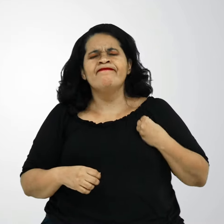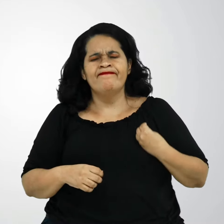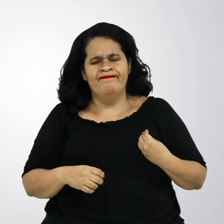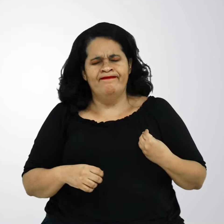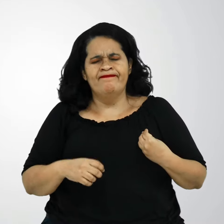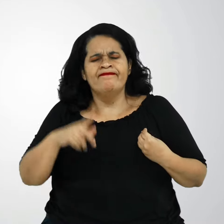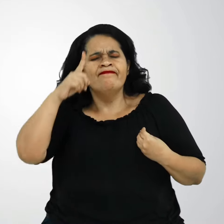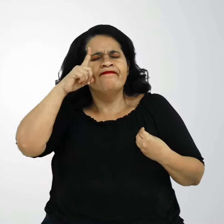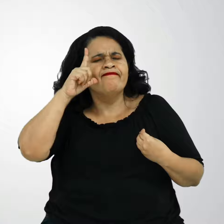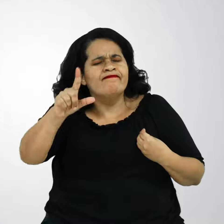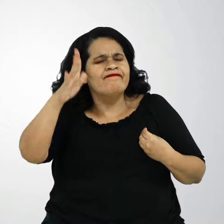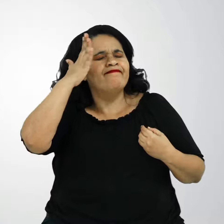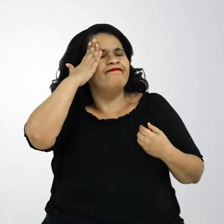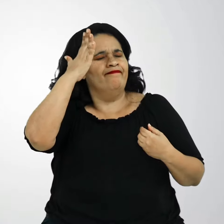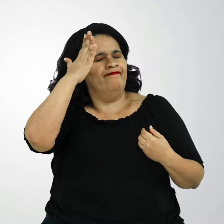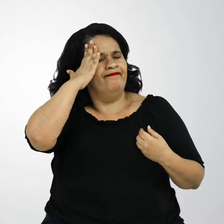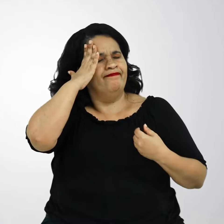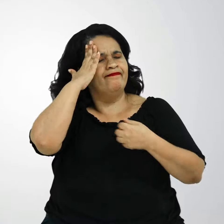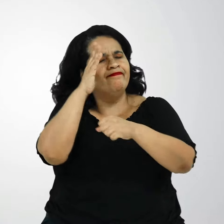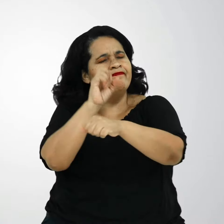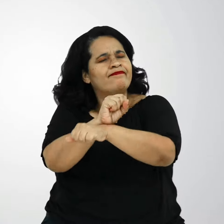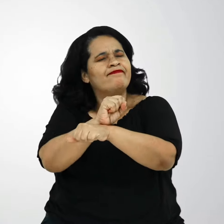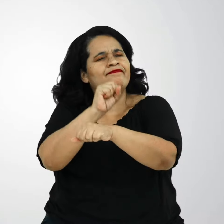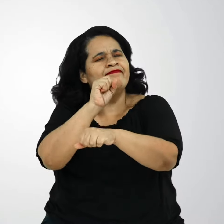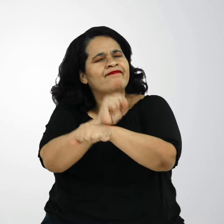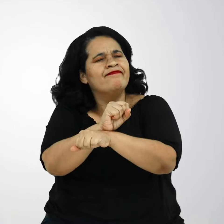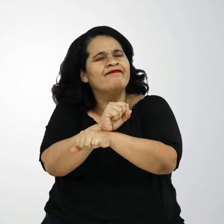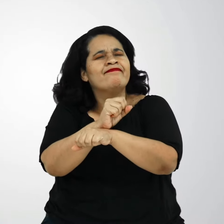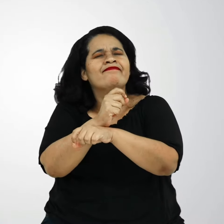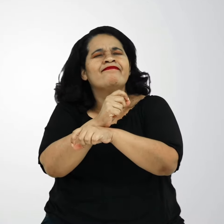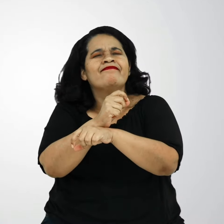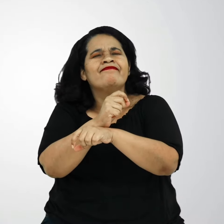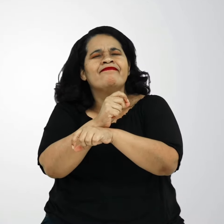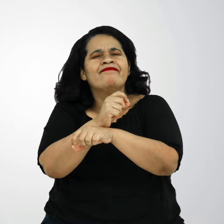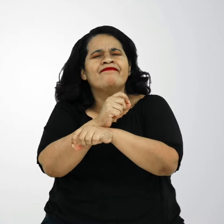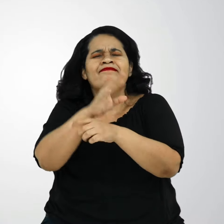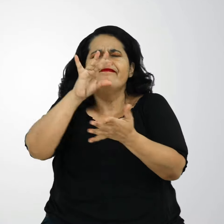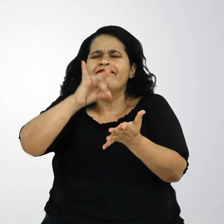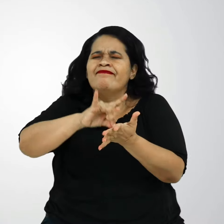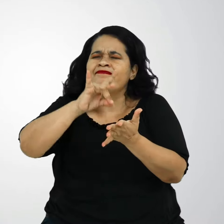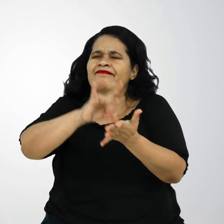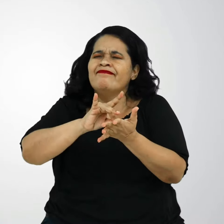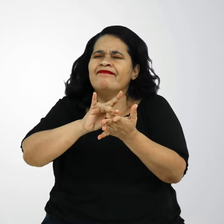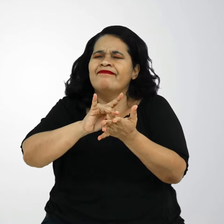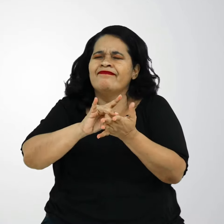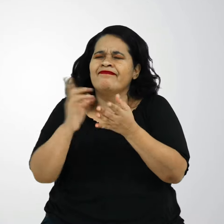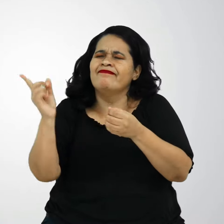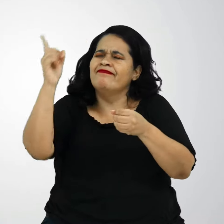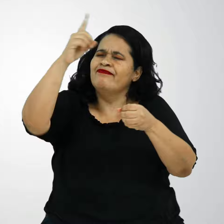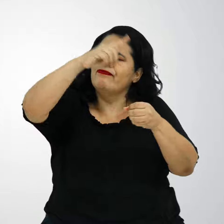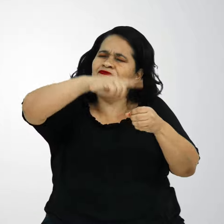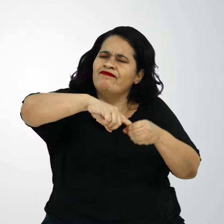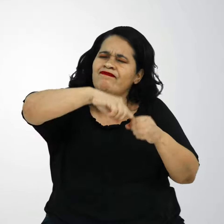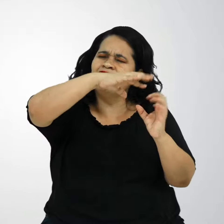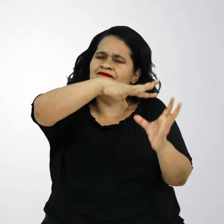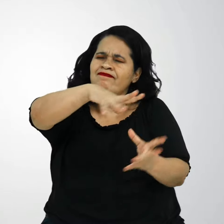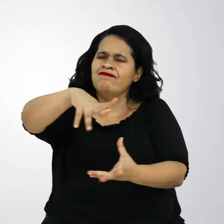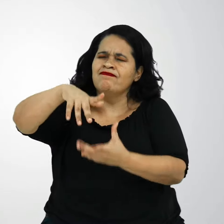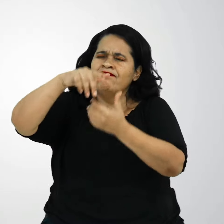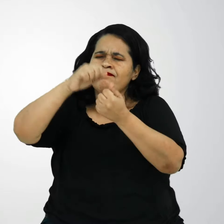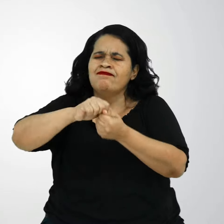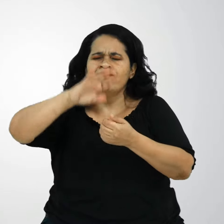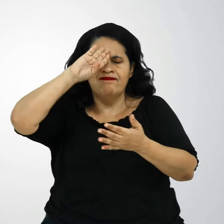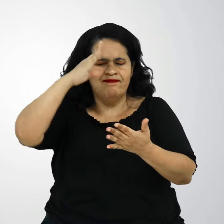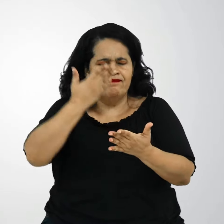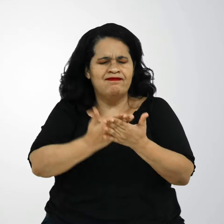palavra, e nós aguardamos, Senhor, ansiosamente a Tua volta. E sabemos, Senhor, que será o cumprimento, meu Deus, de todas